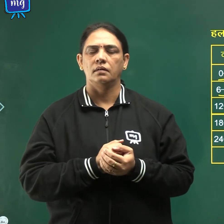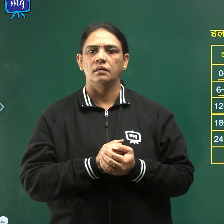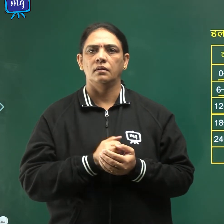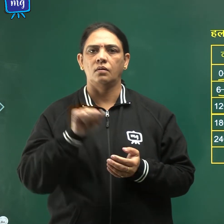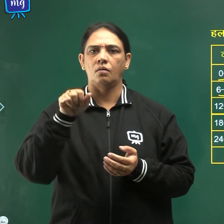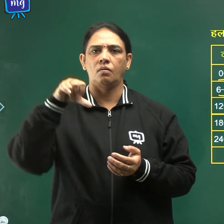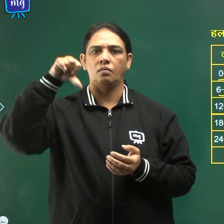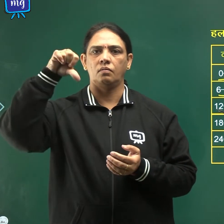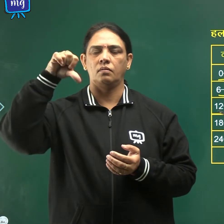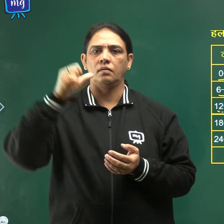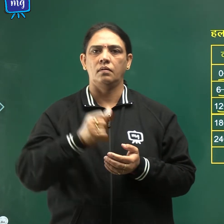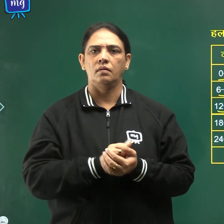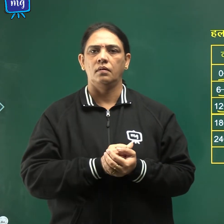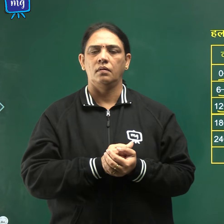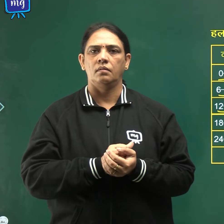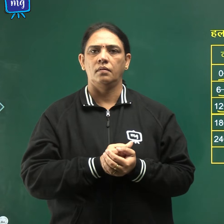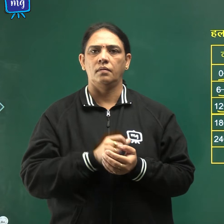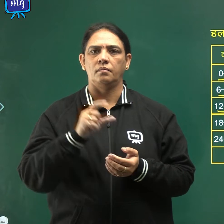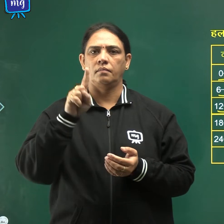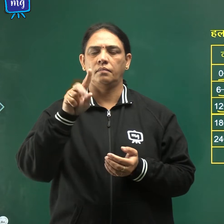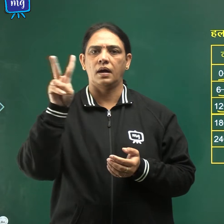9। 12 से